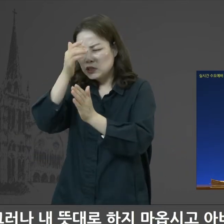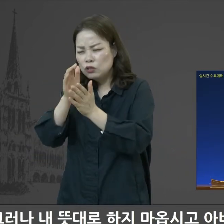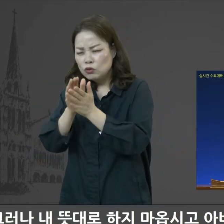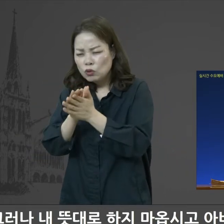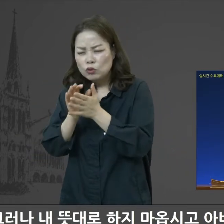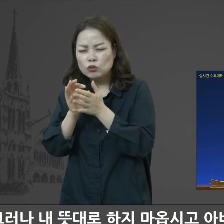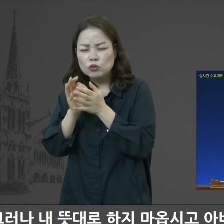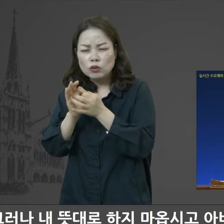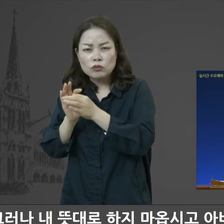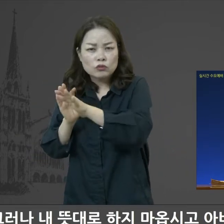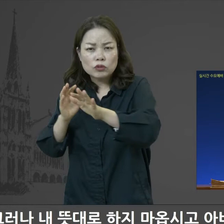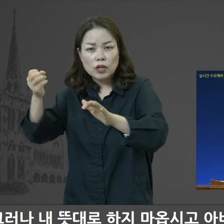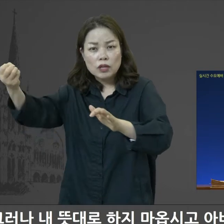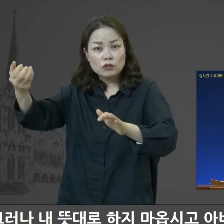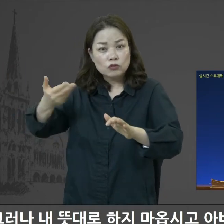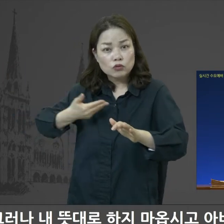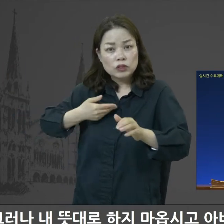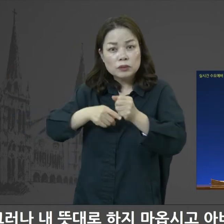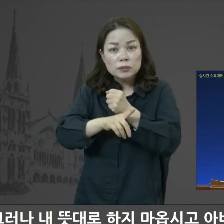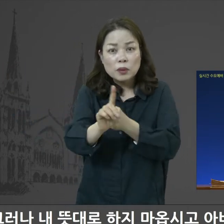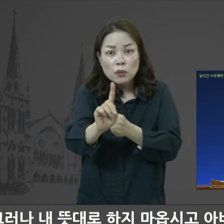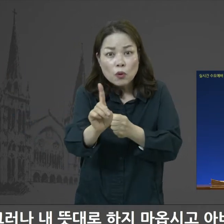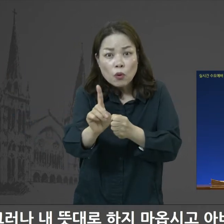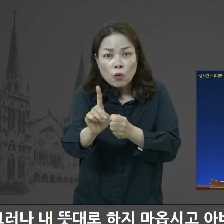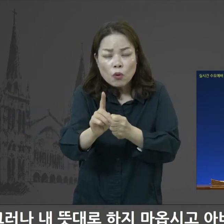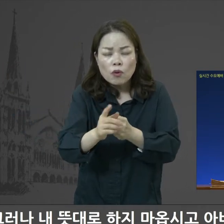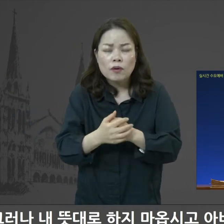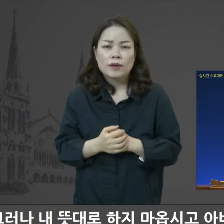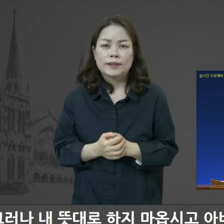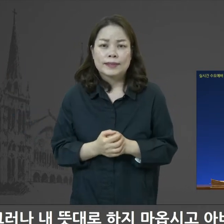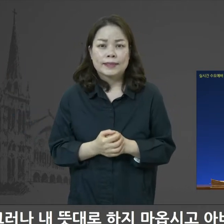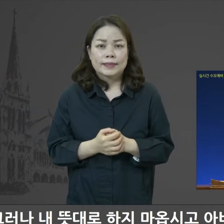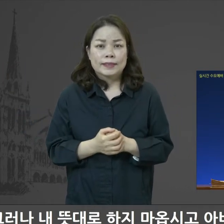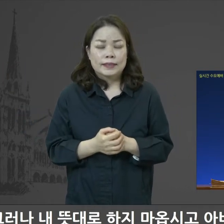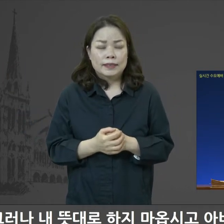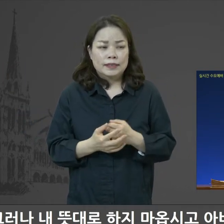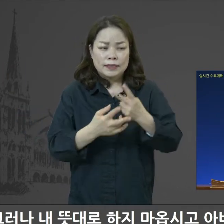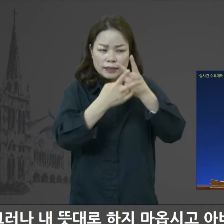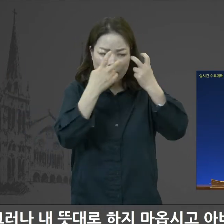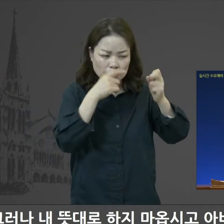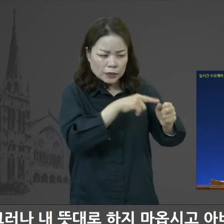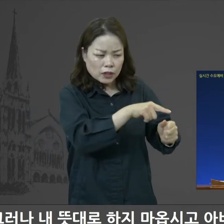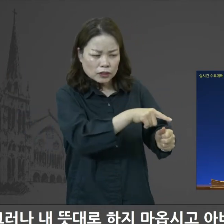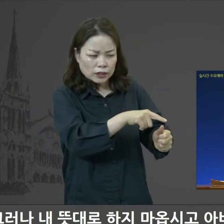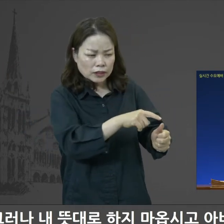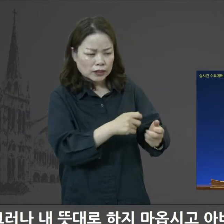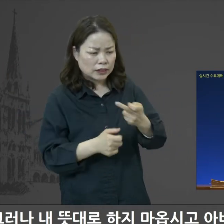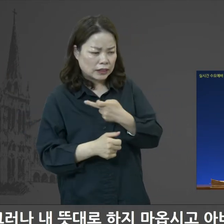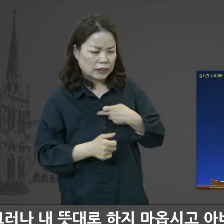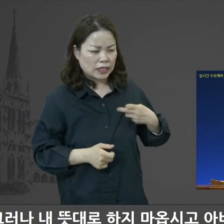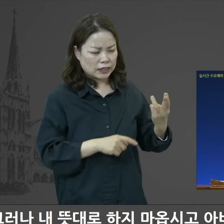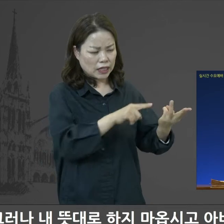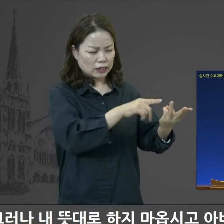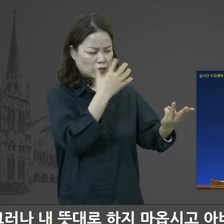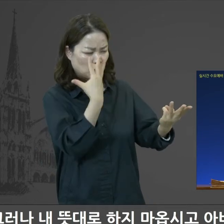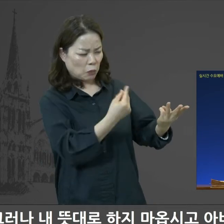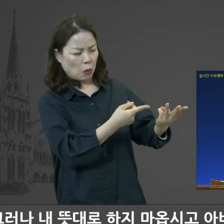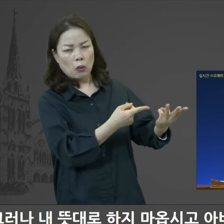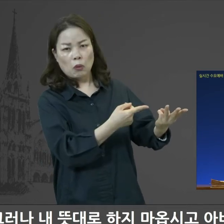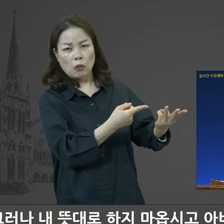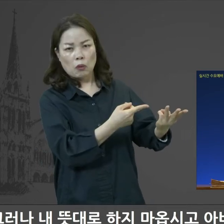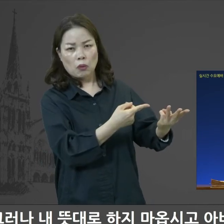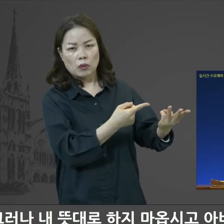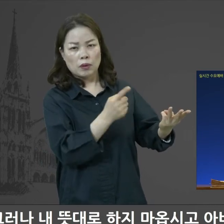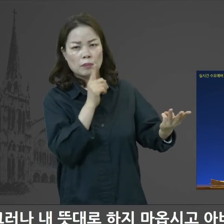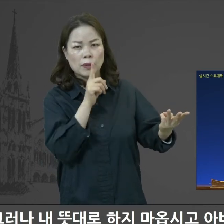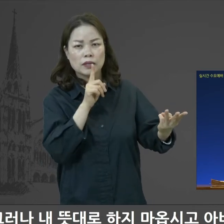무엇을 말씀하려고 하시는 것일까요? 반면 잠들어 있는 이 제자들의 모습을 통해서 우리에게 말씀하시려는